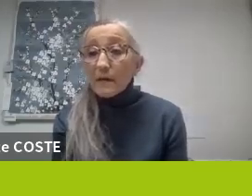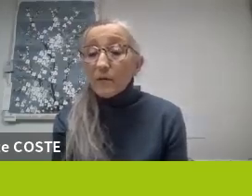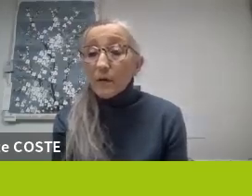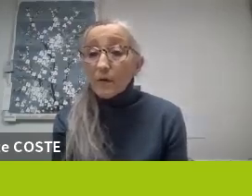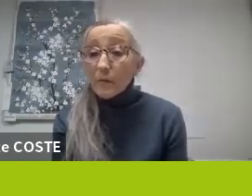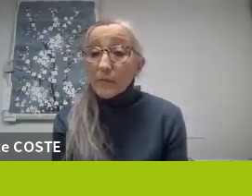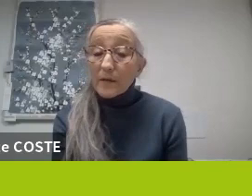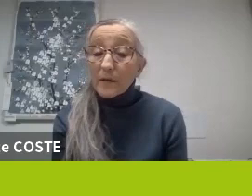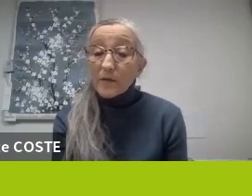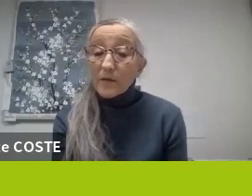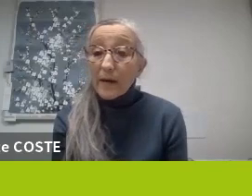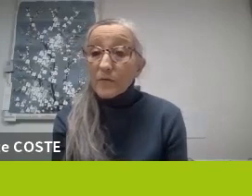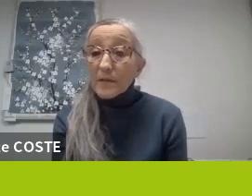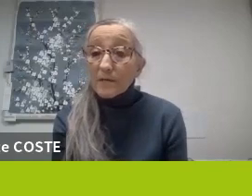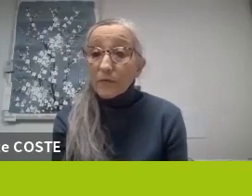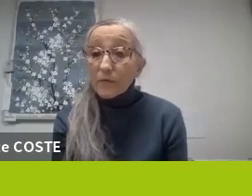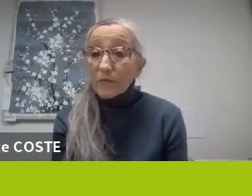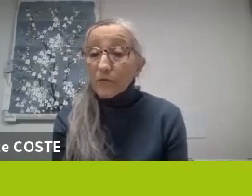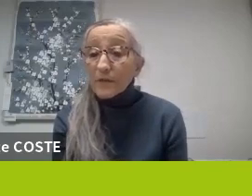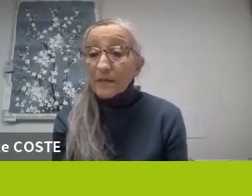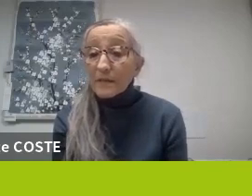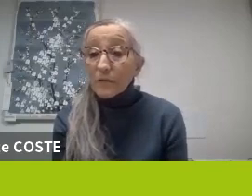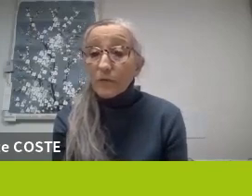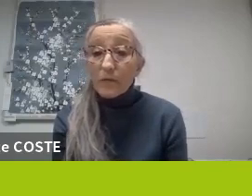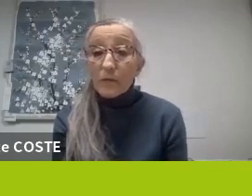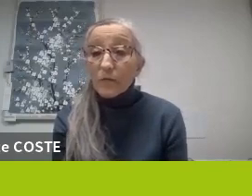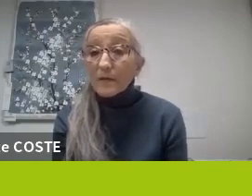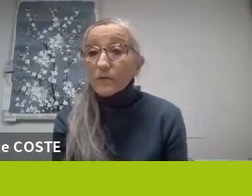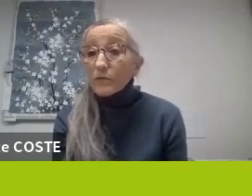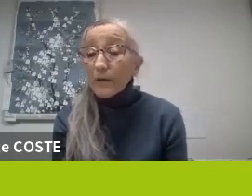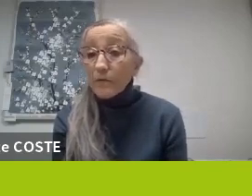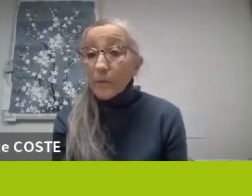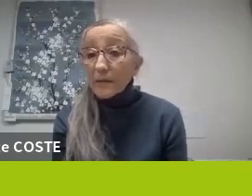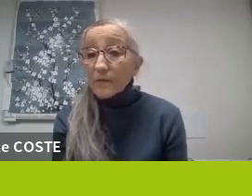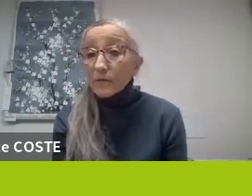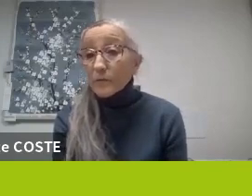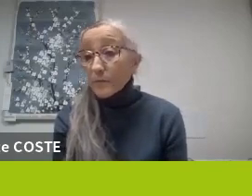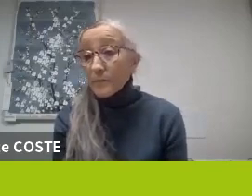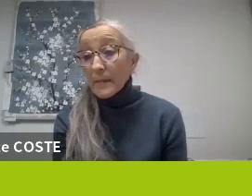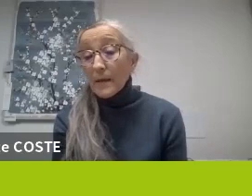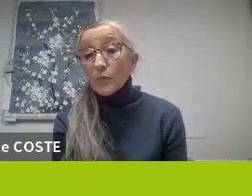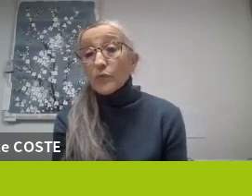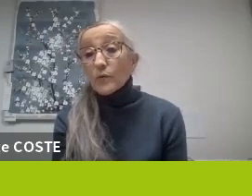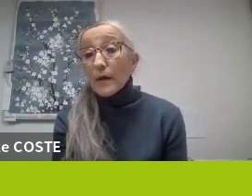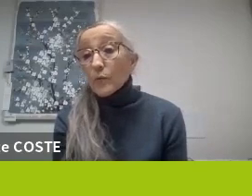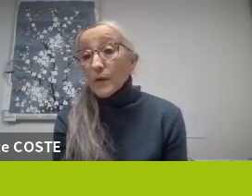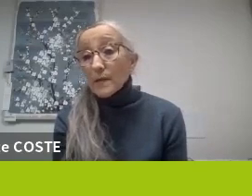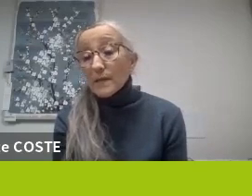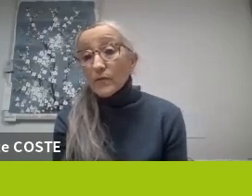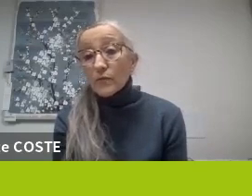porter les valeurs, bien, je dirais, inclusives de notre société au regard de l'éducation, de la formation,